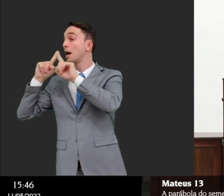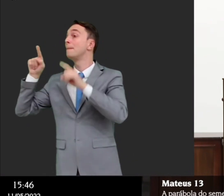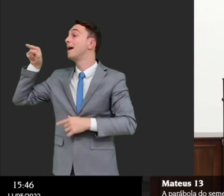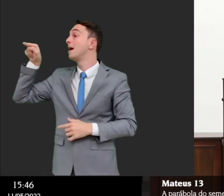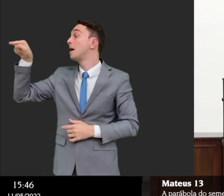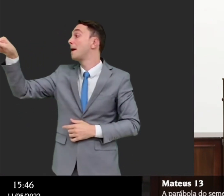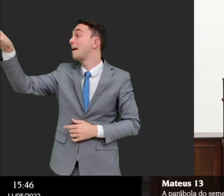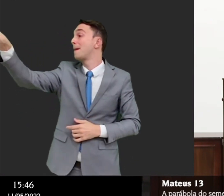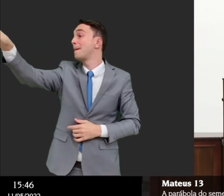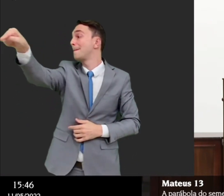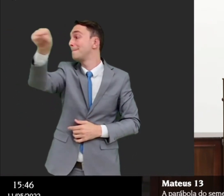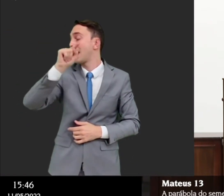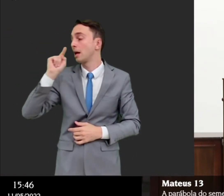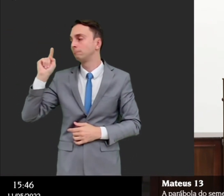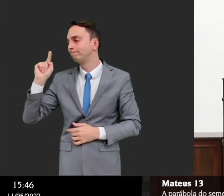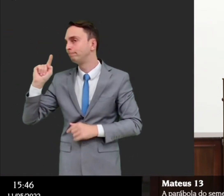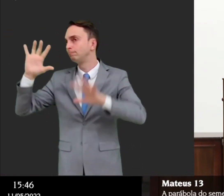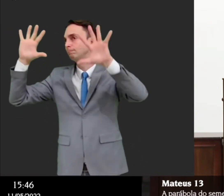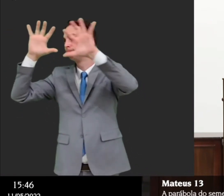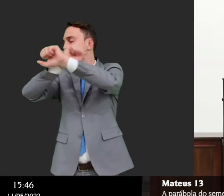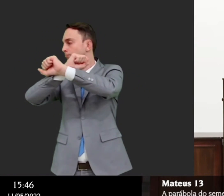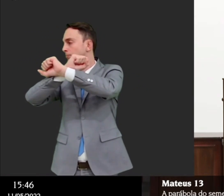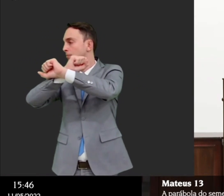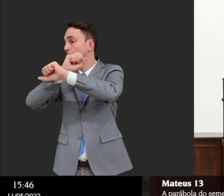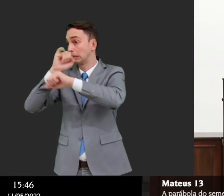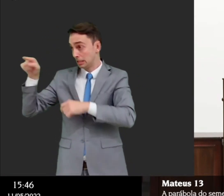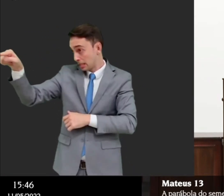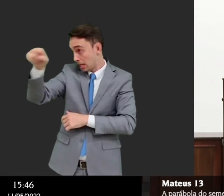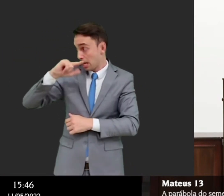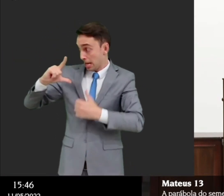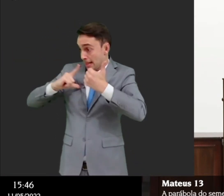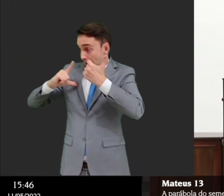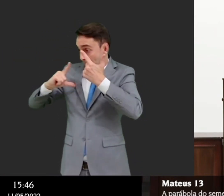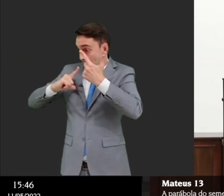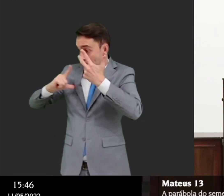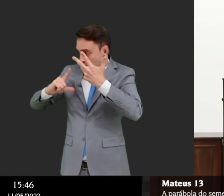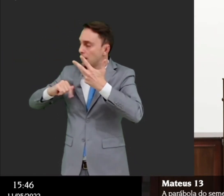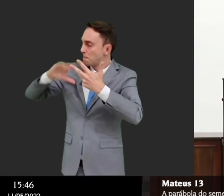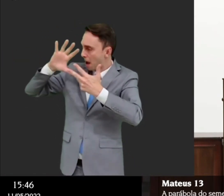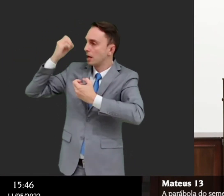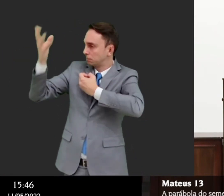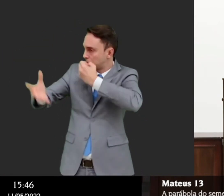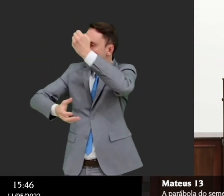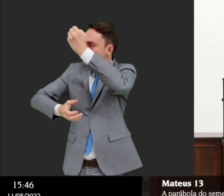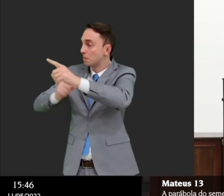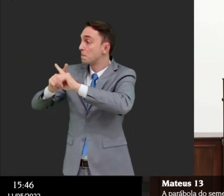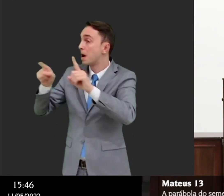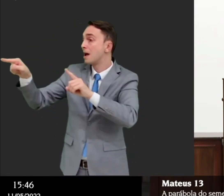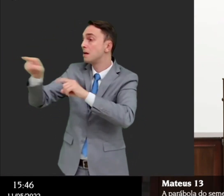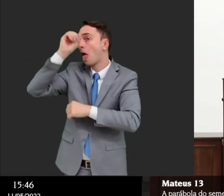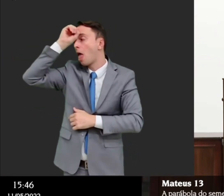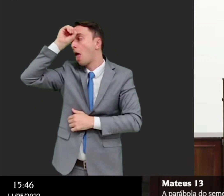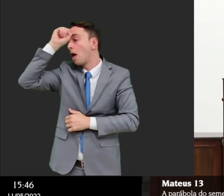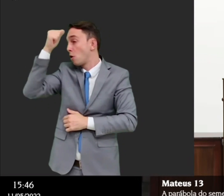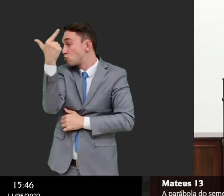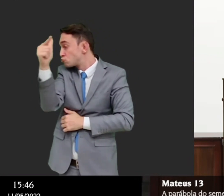será, aquele que tem se dará, e terá em abundância, mas aquele que não tem,